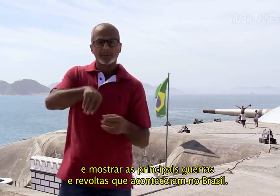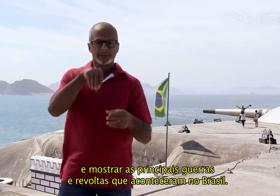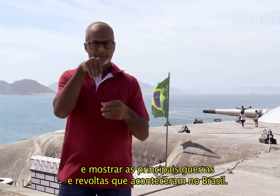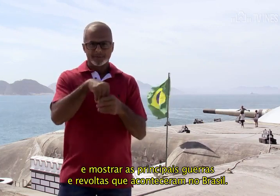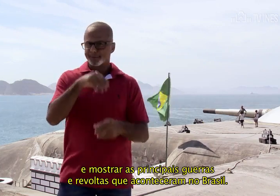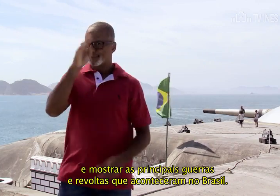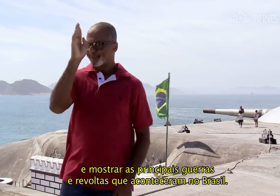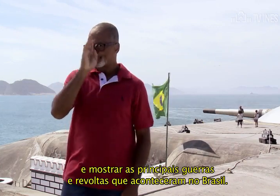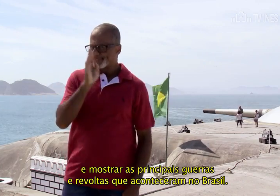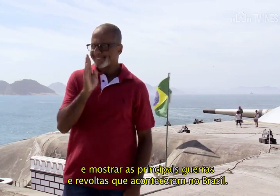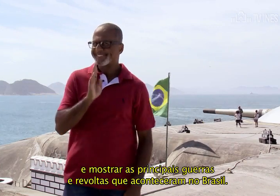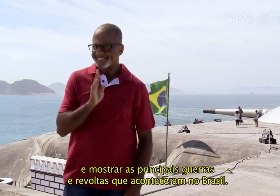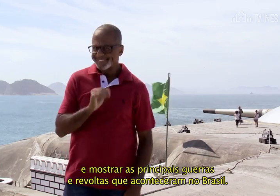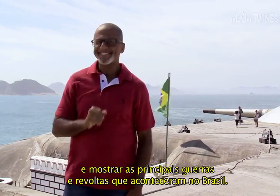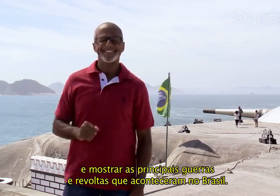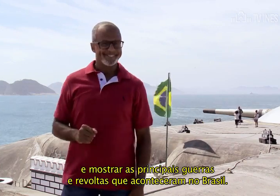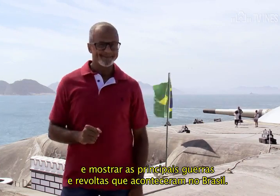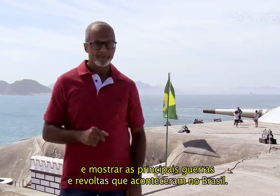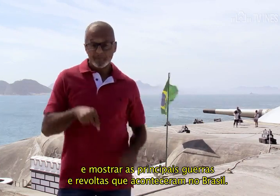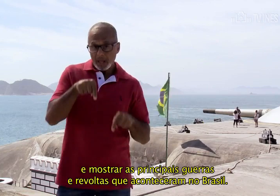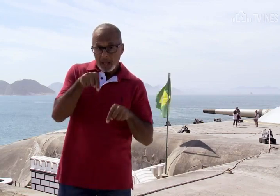revoltas que aconteceram no Brasil.